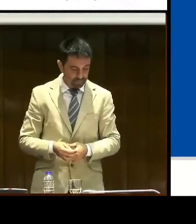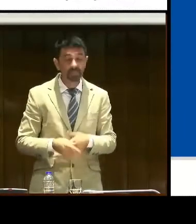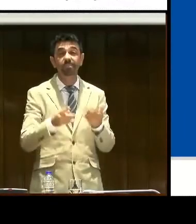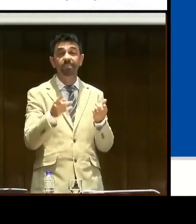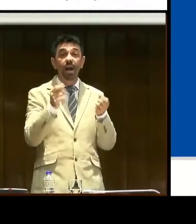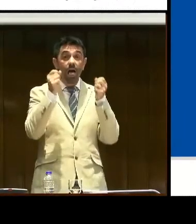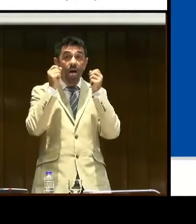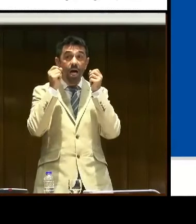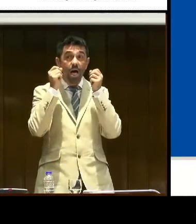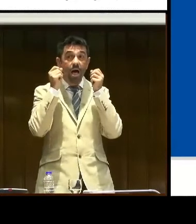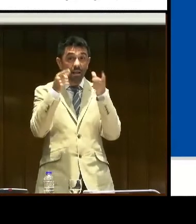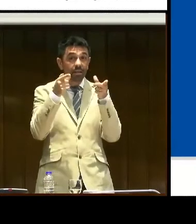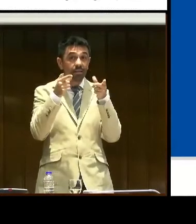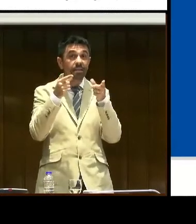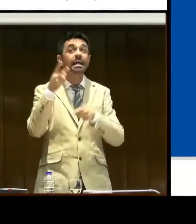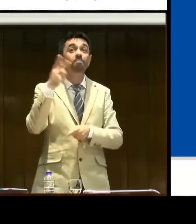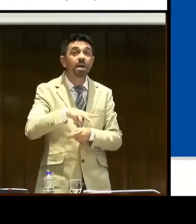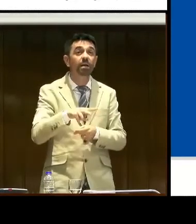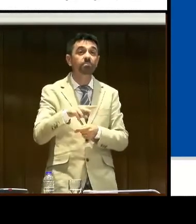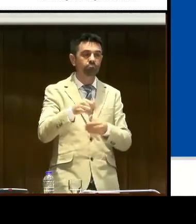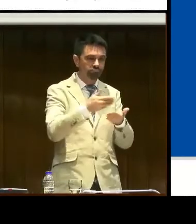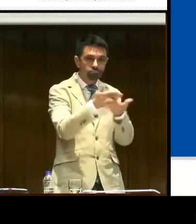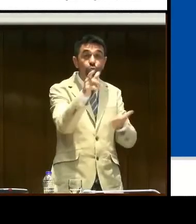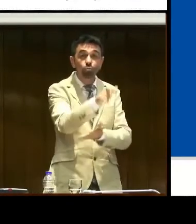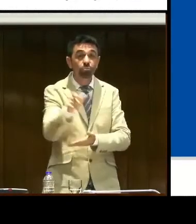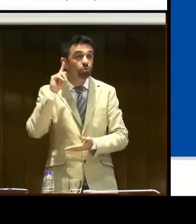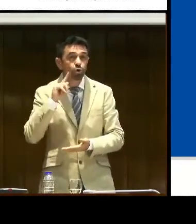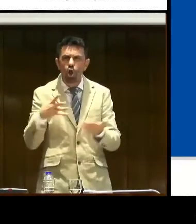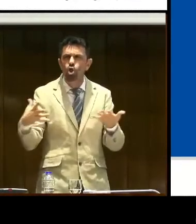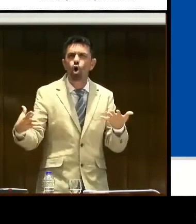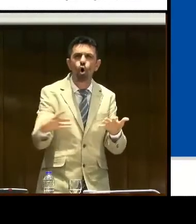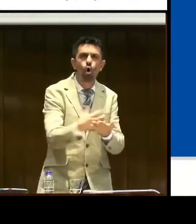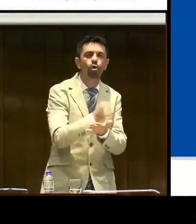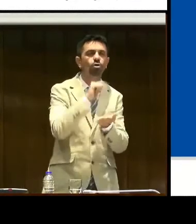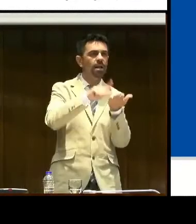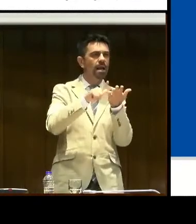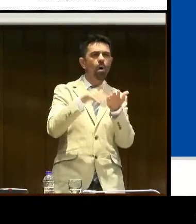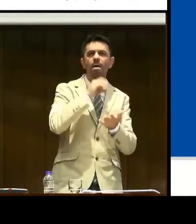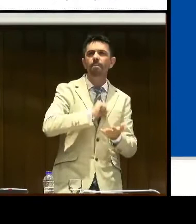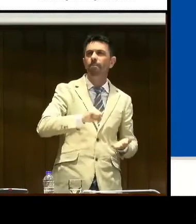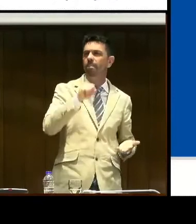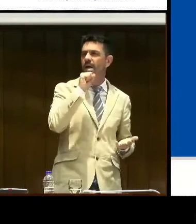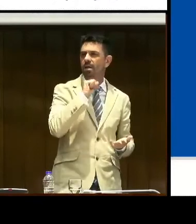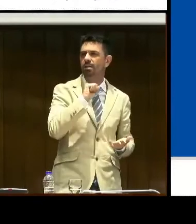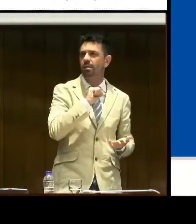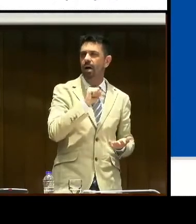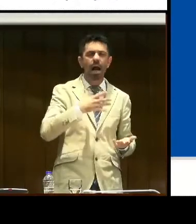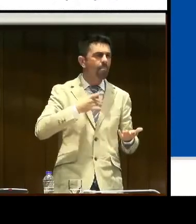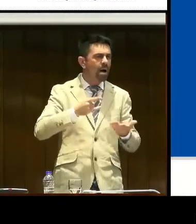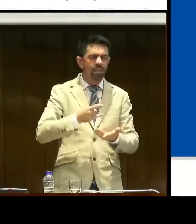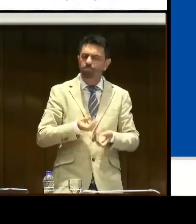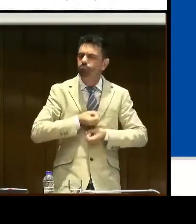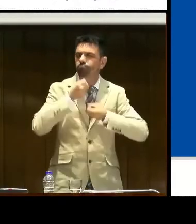El descubrimiento de que todos los sordos poseen una lengua bellísima, capaz de expresarlo y